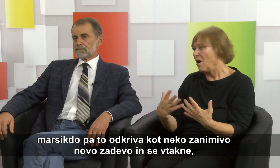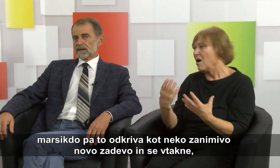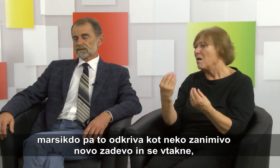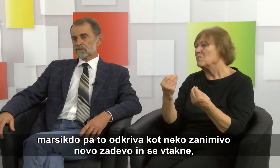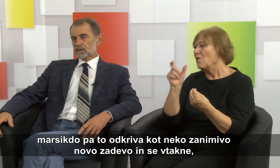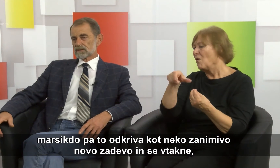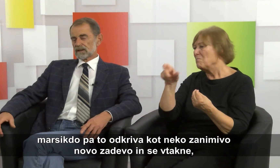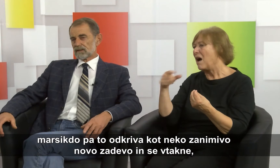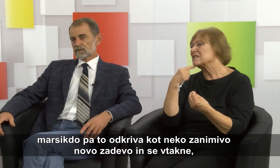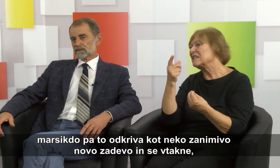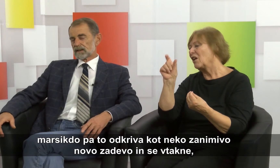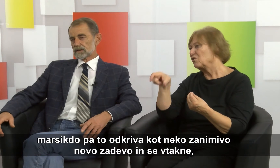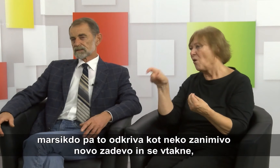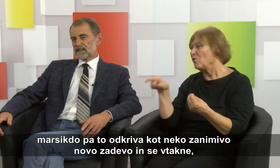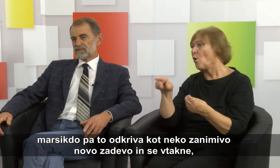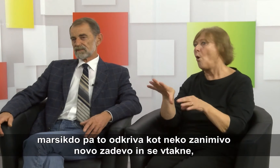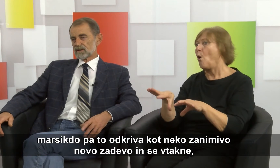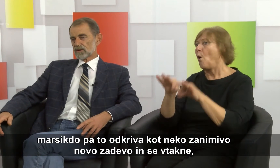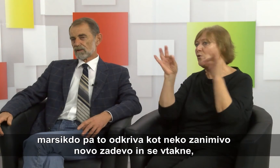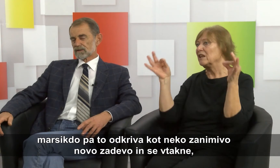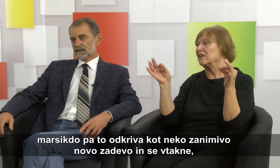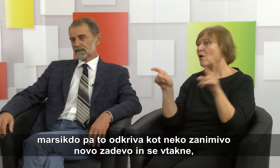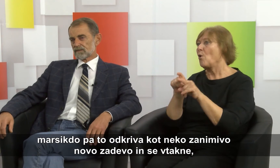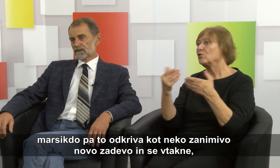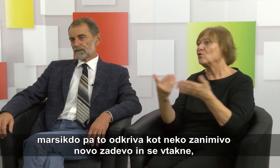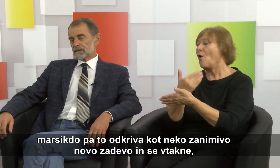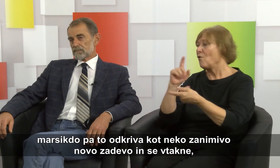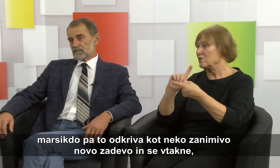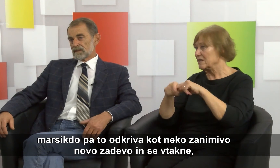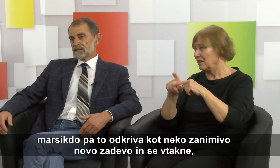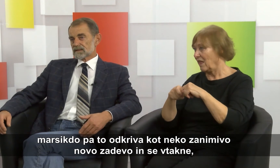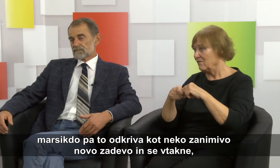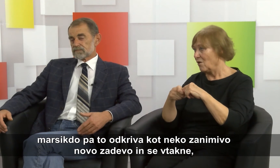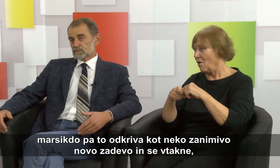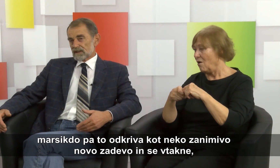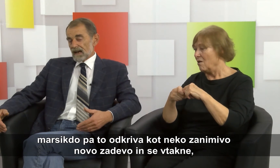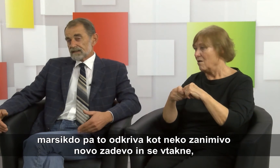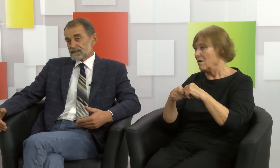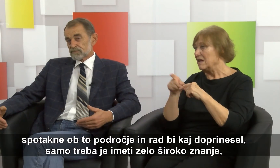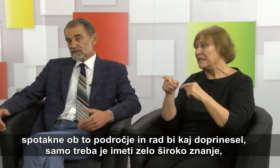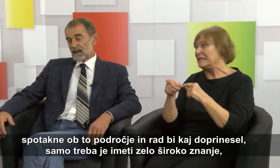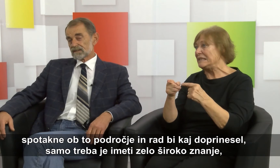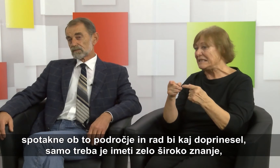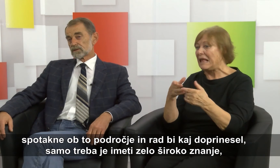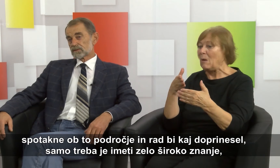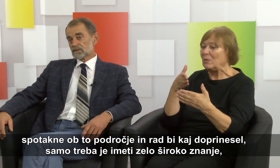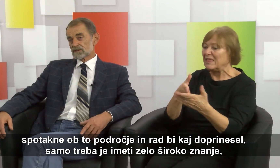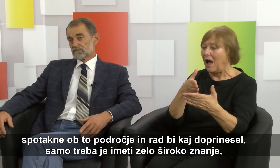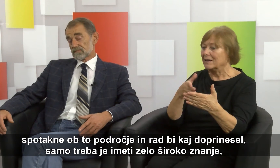pa to odkriva kot neko zanimivo, novo zadevo, in se utakne, spotakne ob to področje, brat